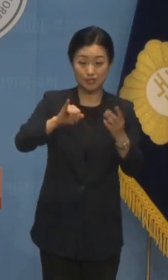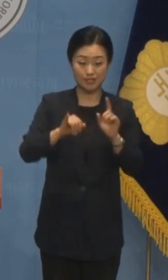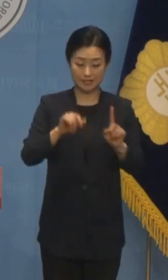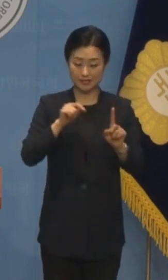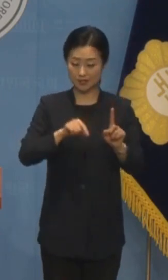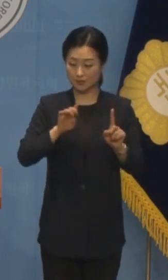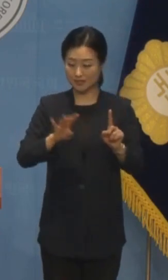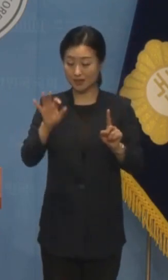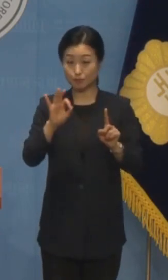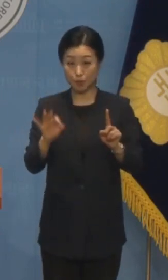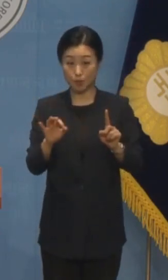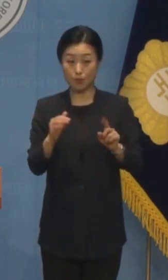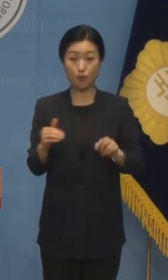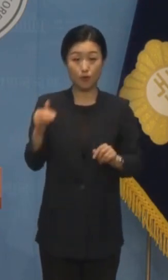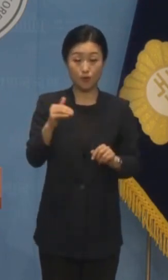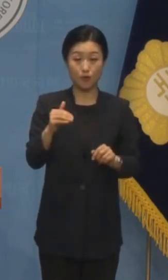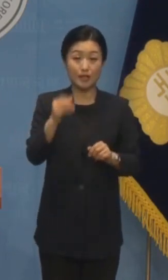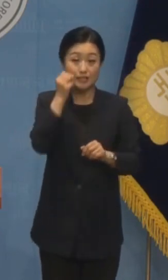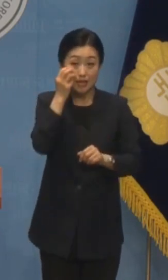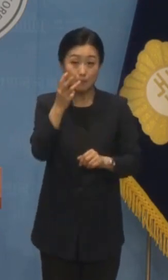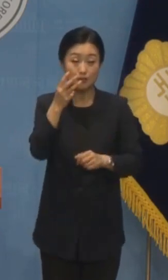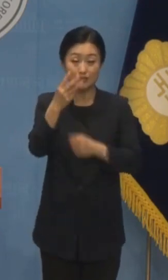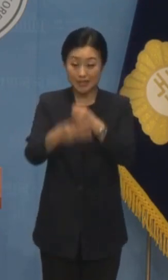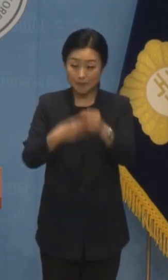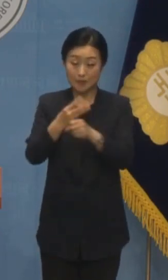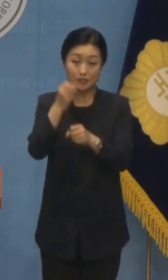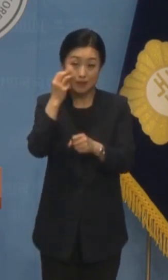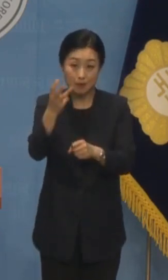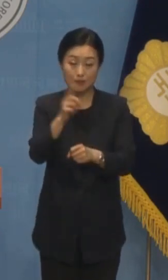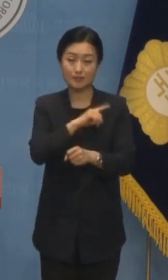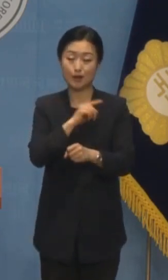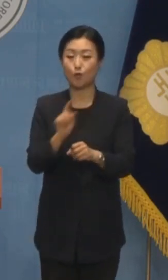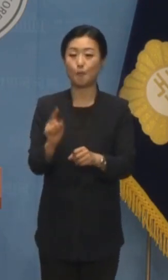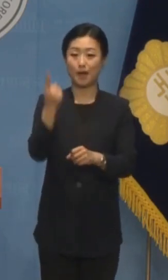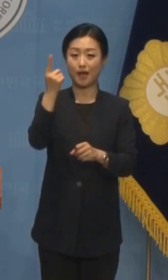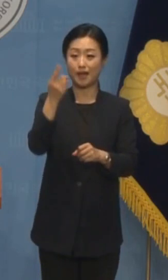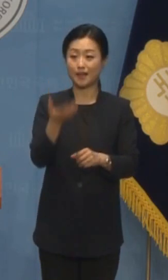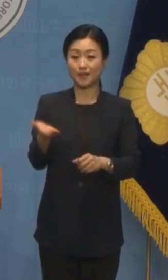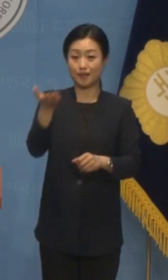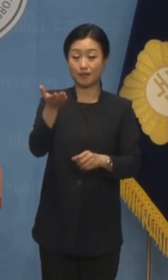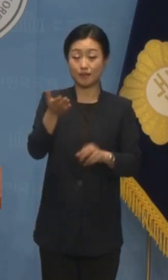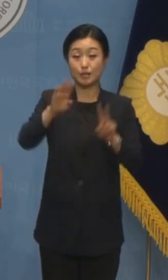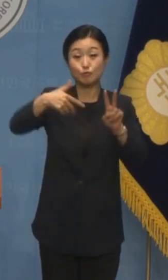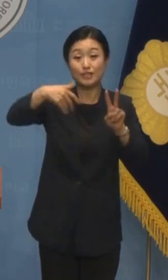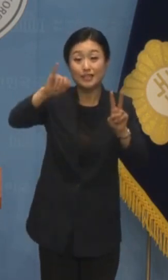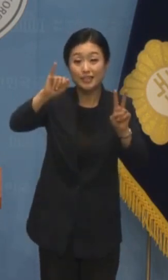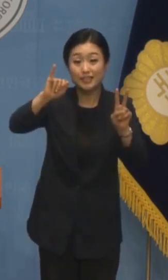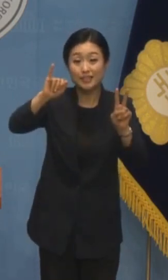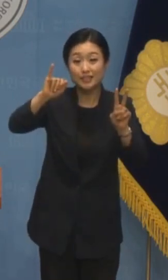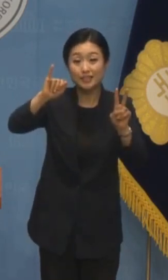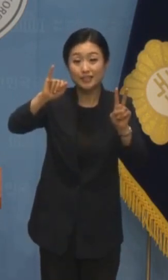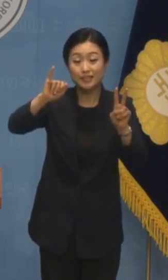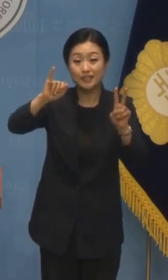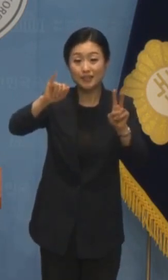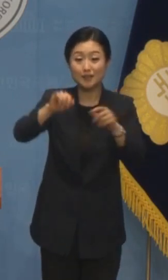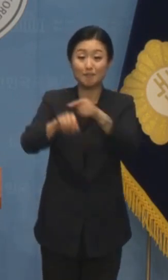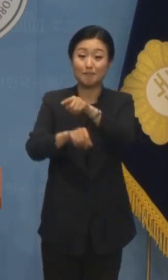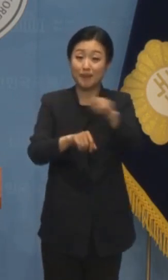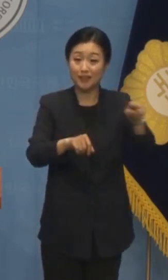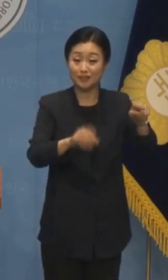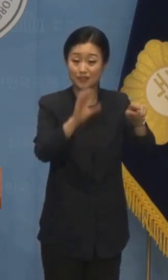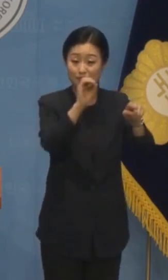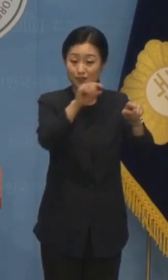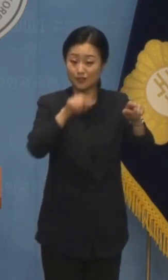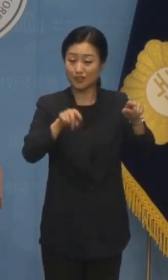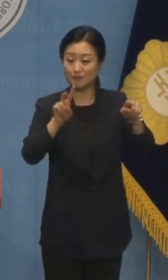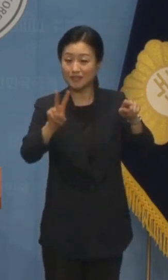1.4% 성장 이후에 3년 3개월 만에 가장 높은 수치인데요. 근데 2분기에 어떻게 되었습니까? 마이너스